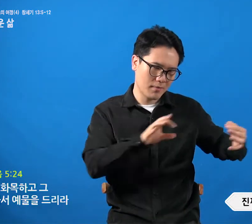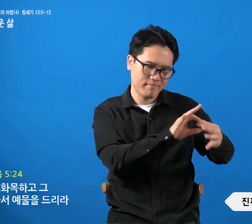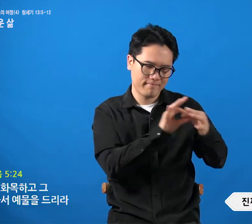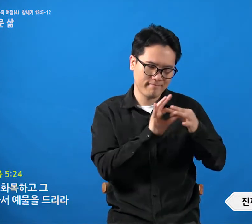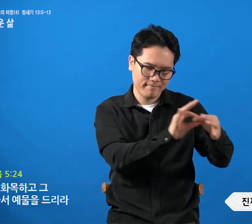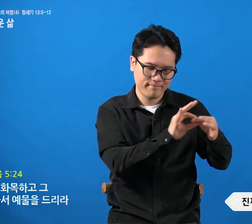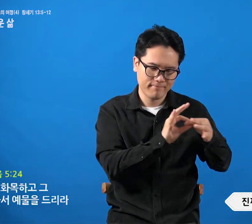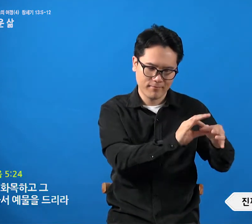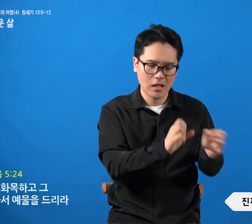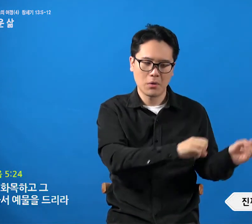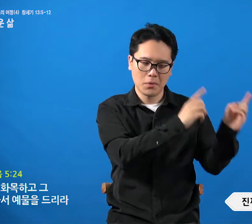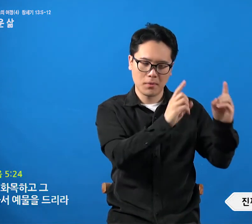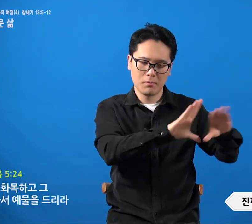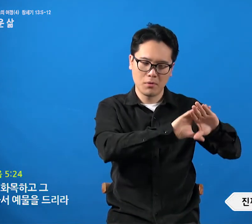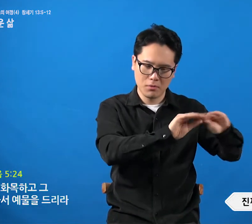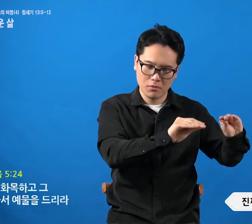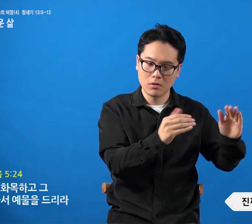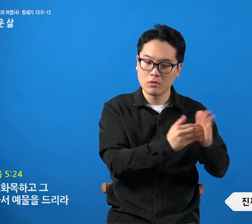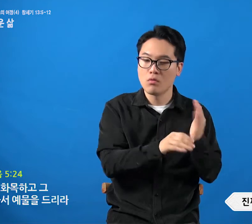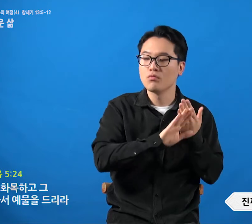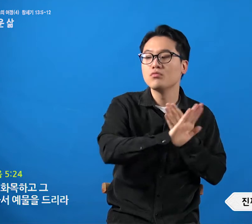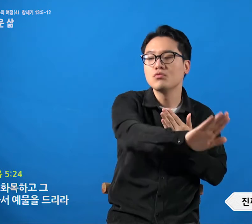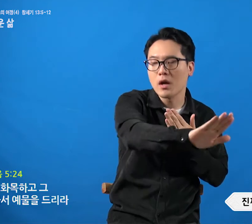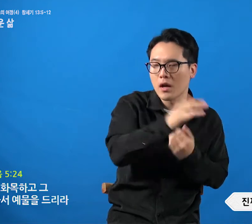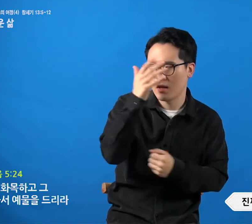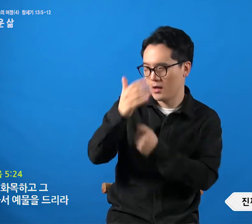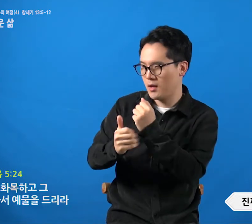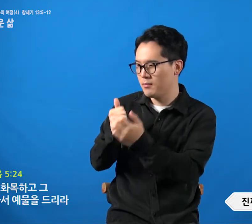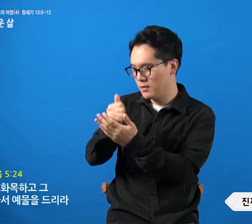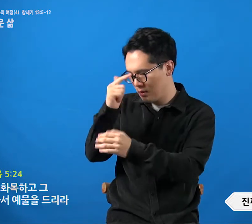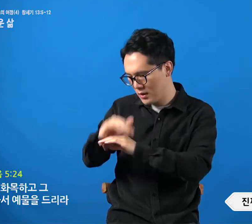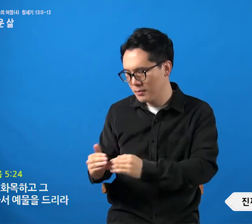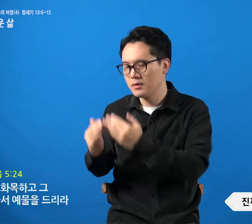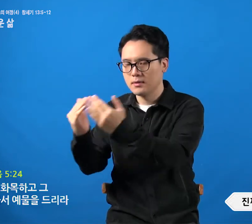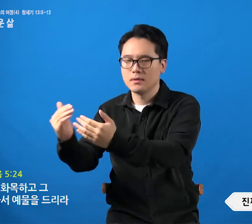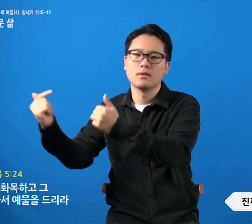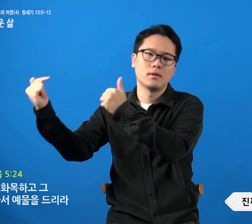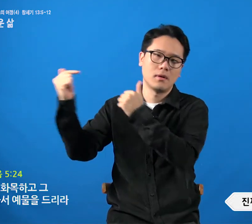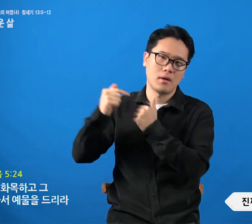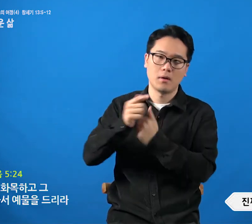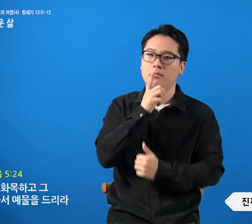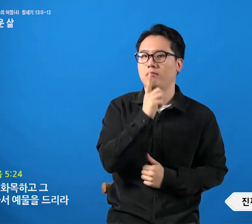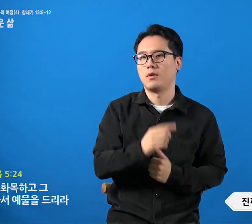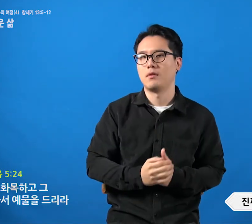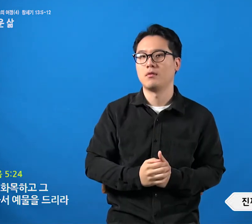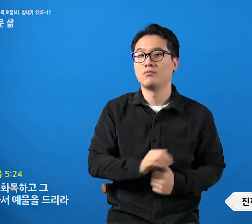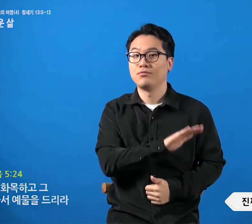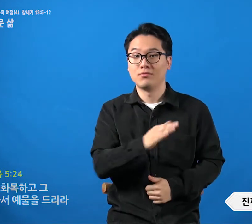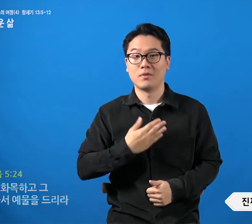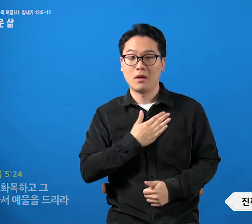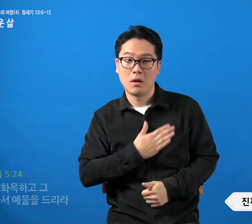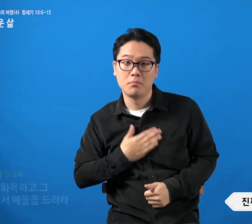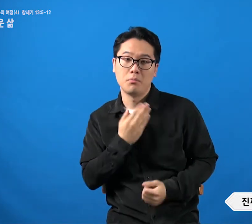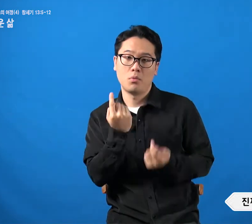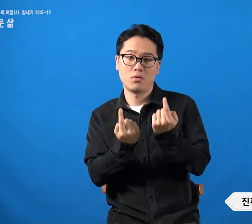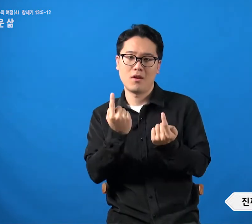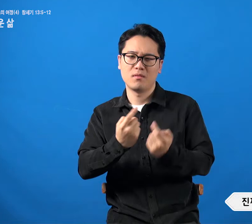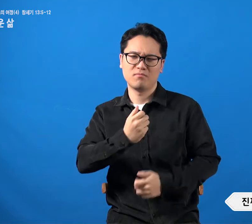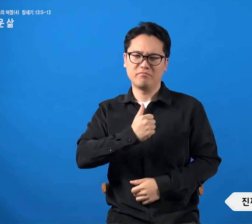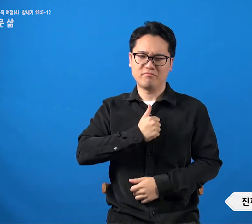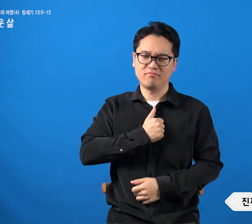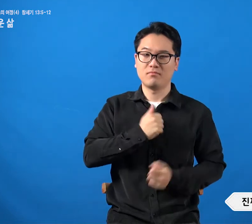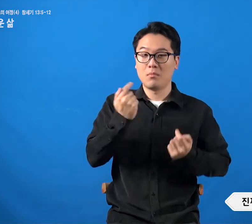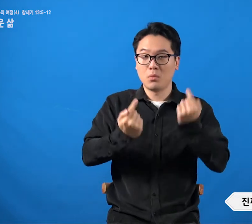예물을 드리라고 말씀하고 있음을 봅니다. 우리의 감정보다 자존심보다